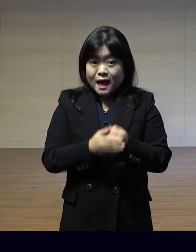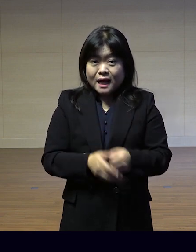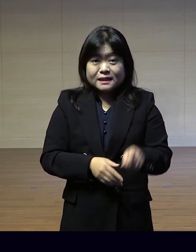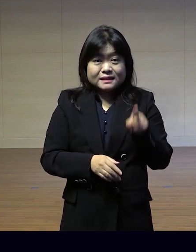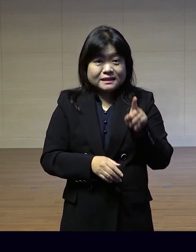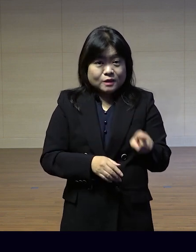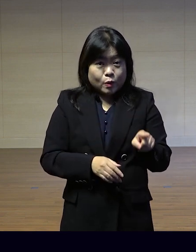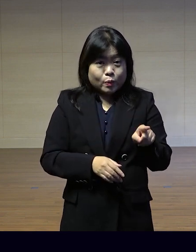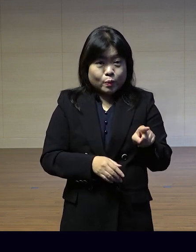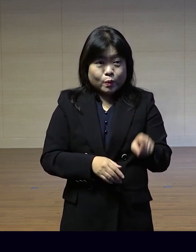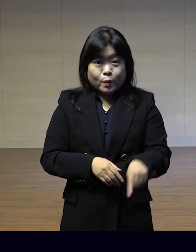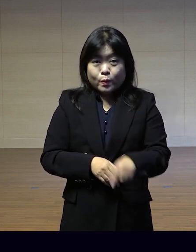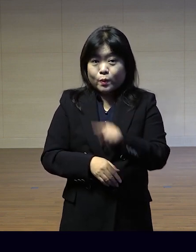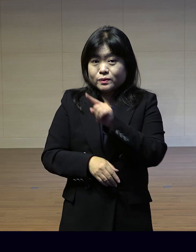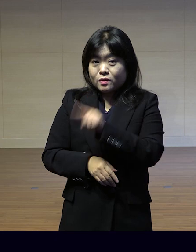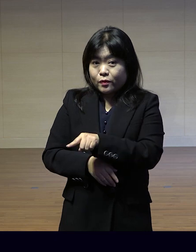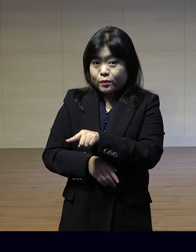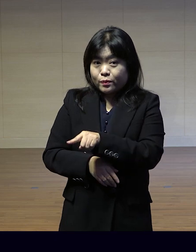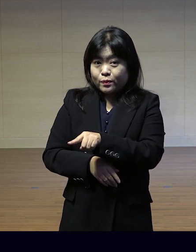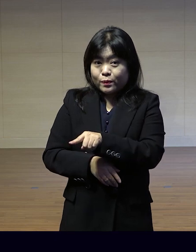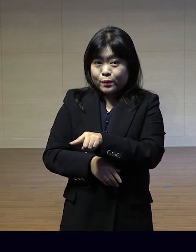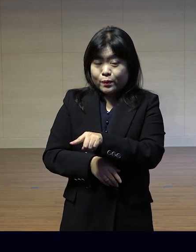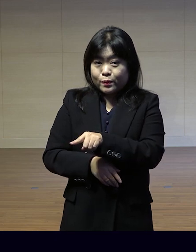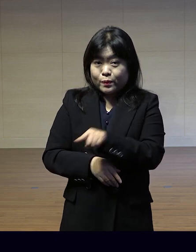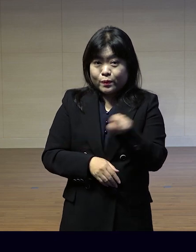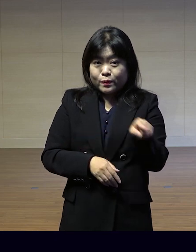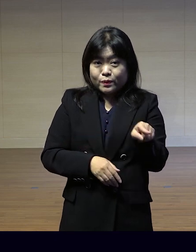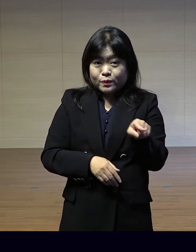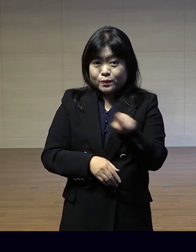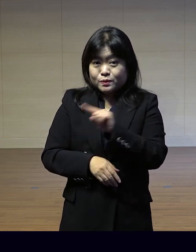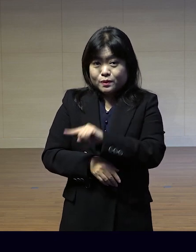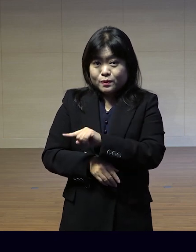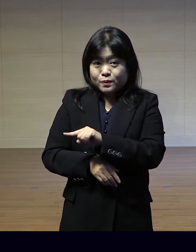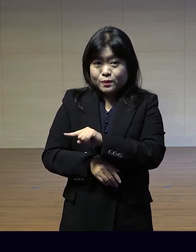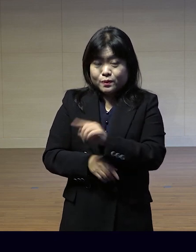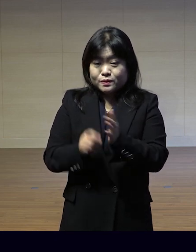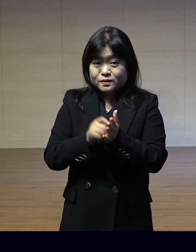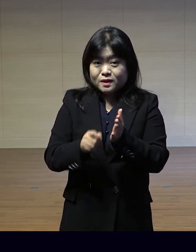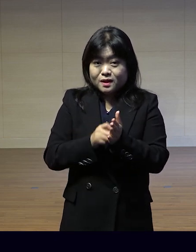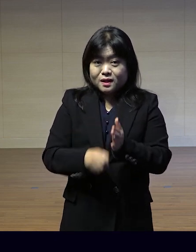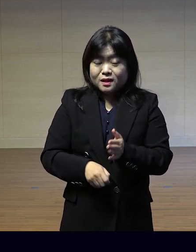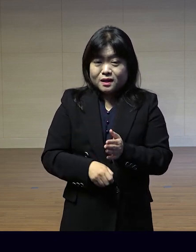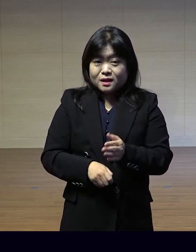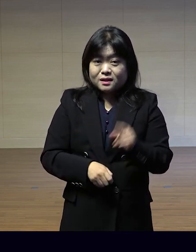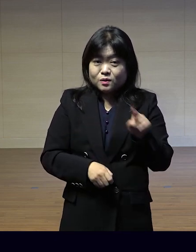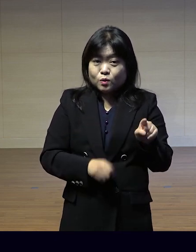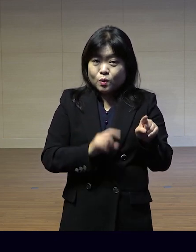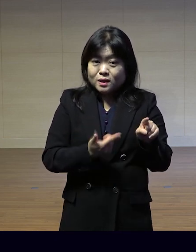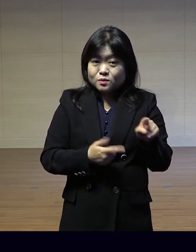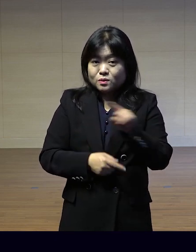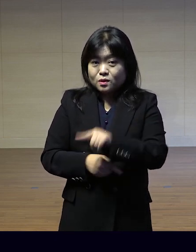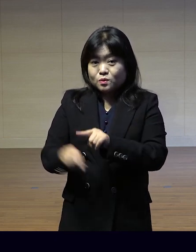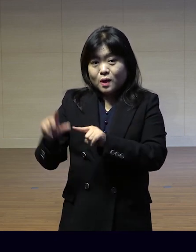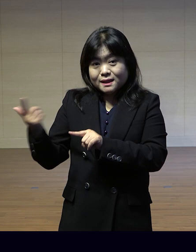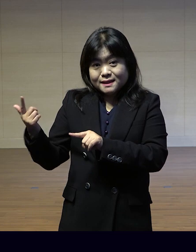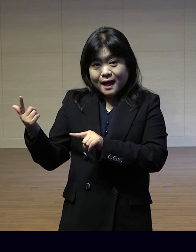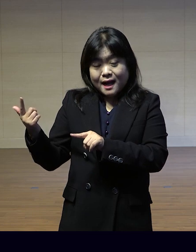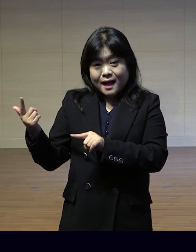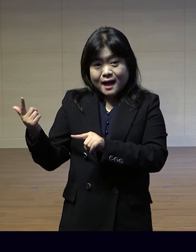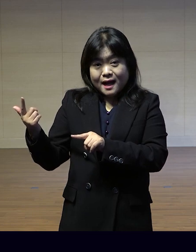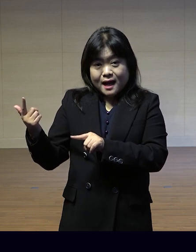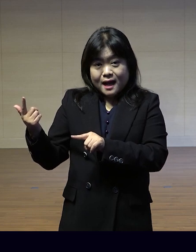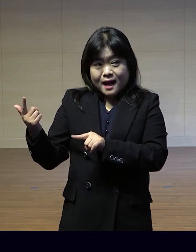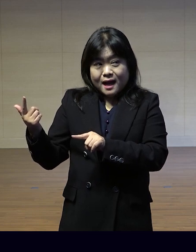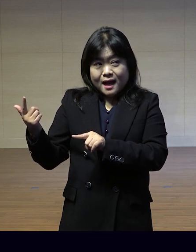이것도 저것도 이래 써 있거든요. 네. 그럼 이것도 아니고 저것도